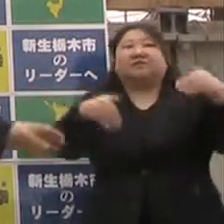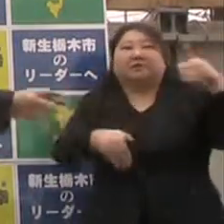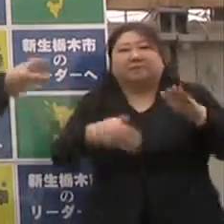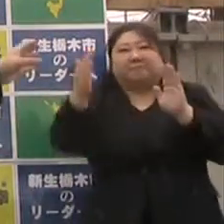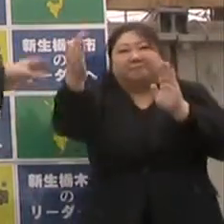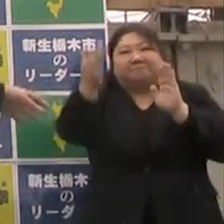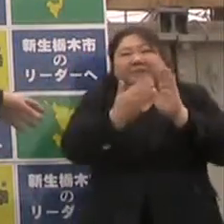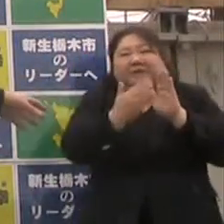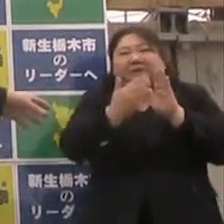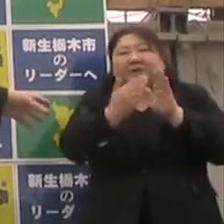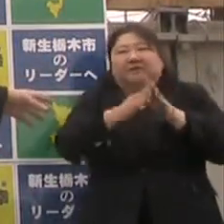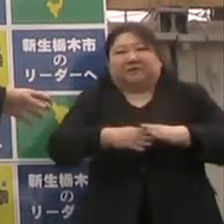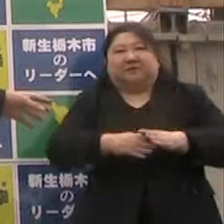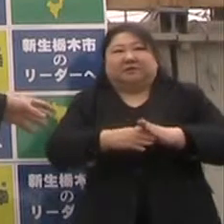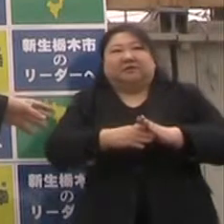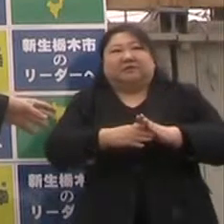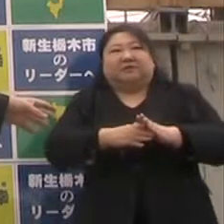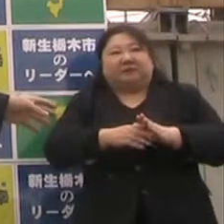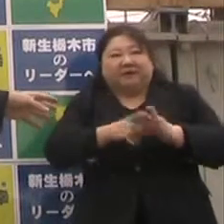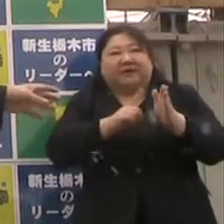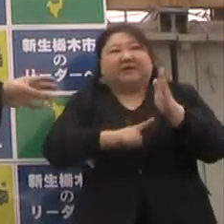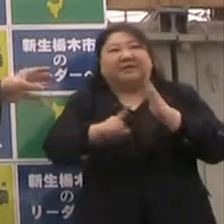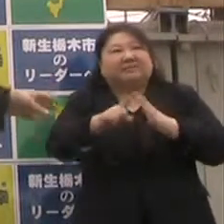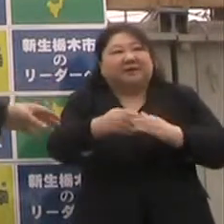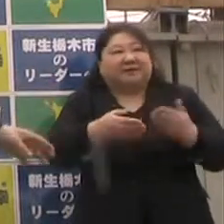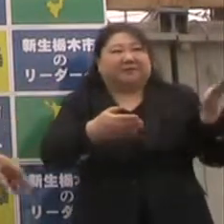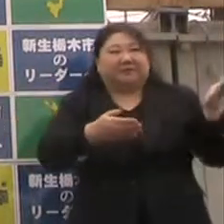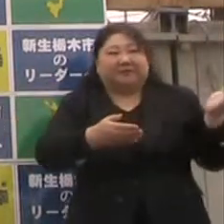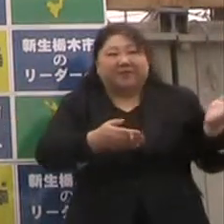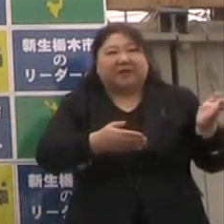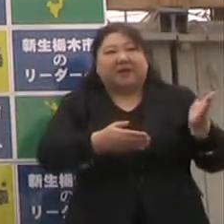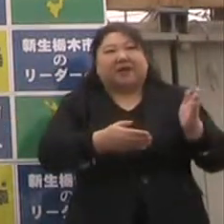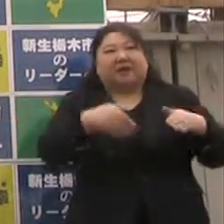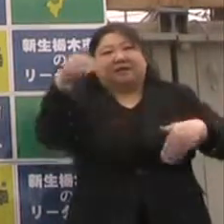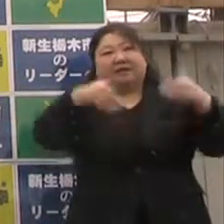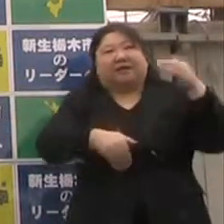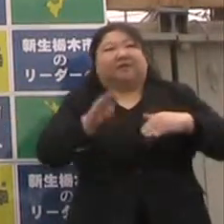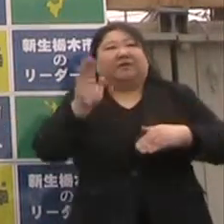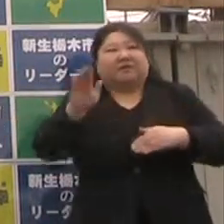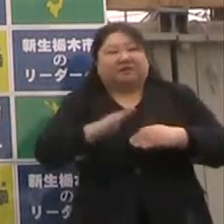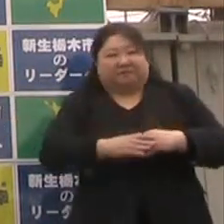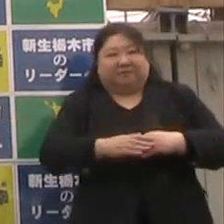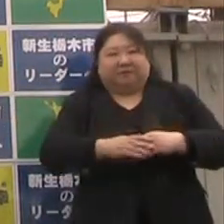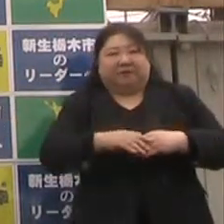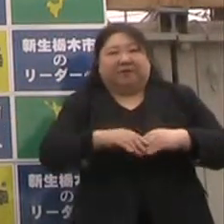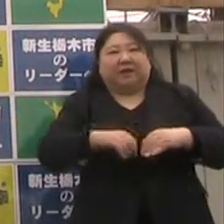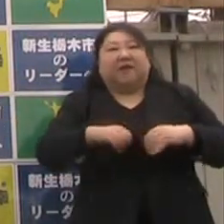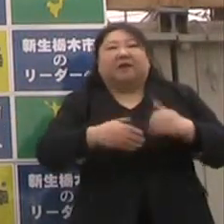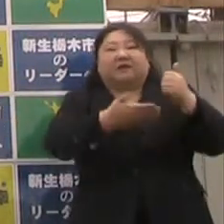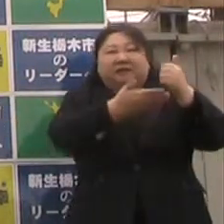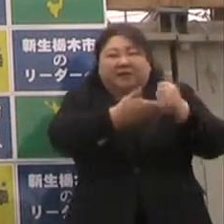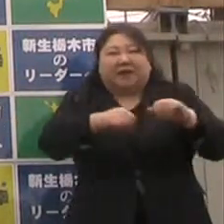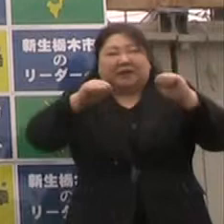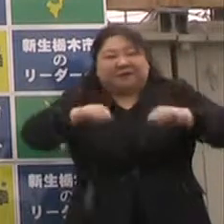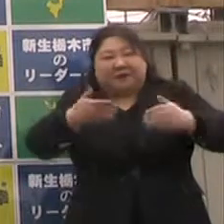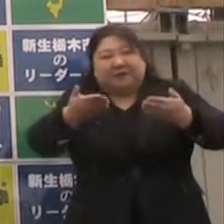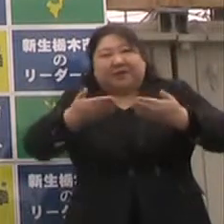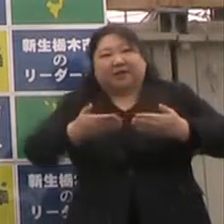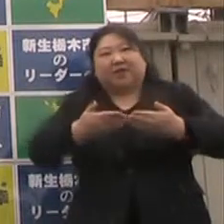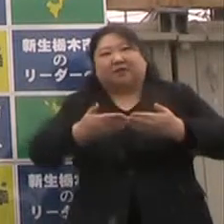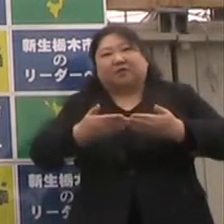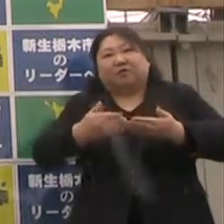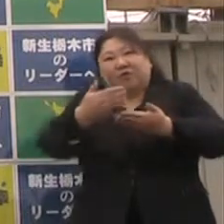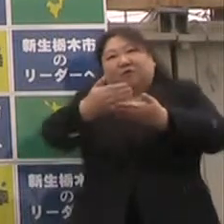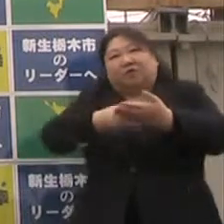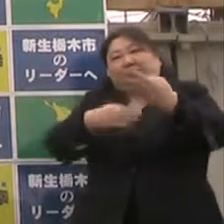一等最初に吉木が言います。ここで頑張ってもらわないと後ろの方がこけてってしまうんです。実言うとき